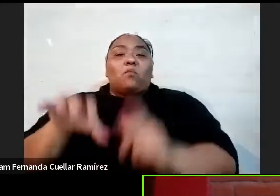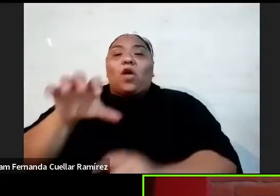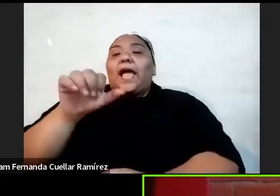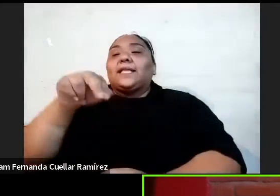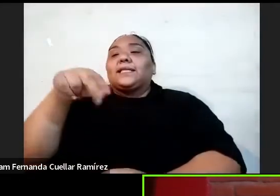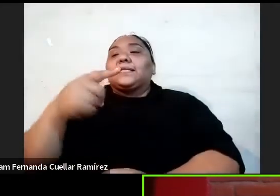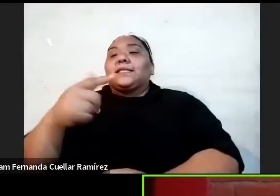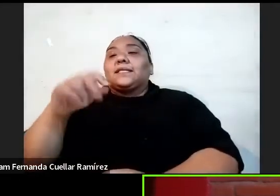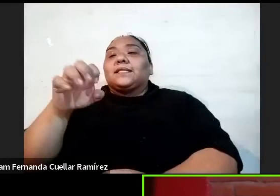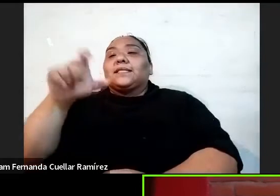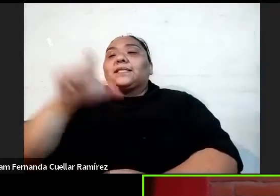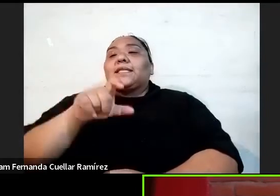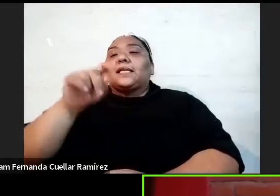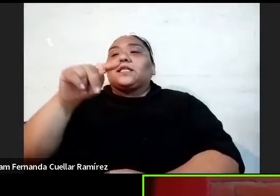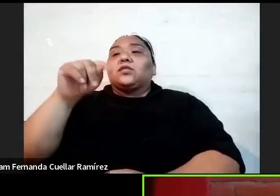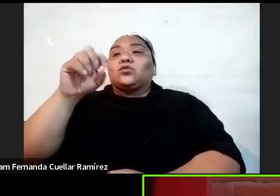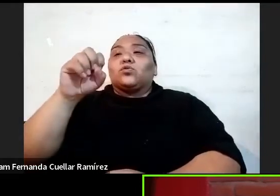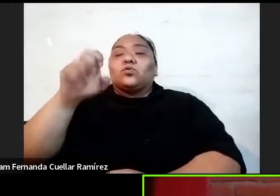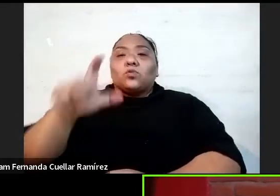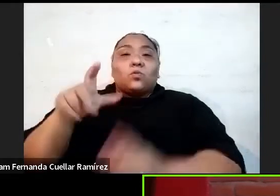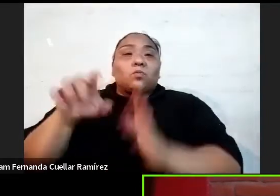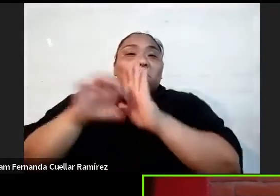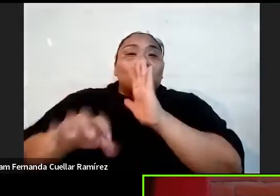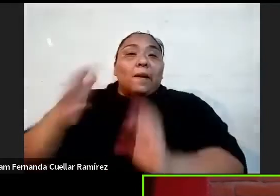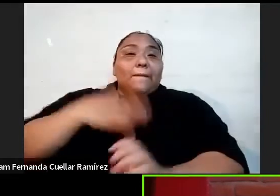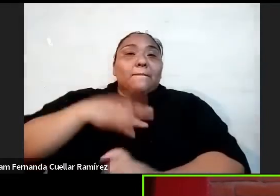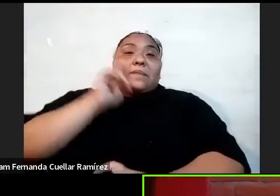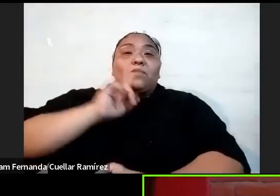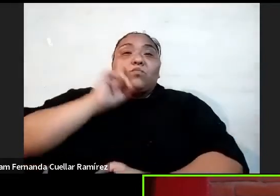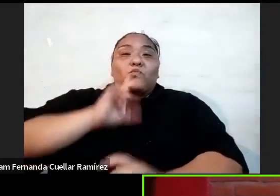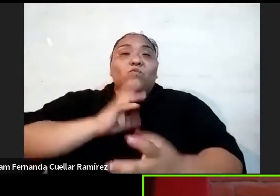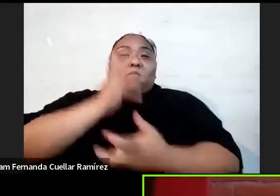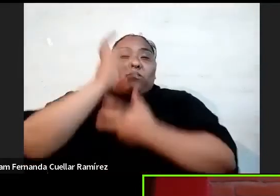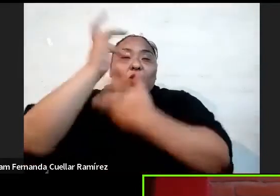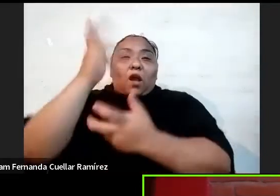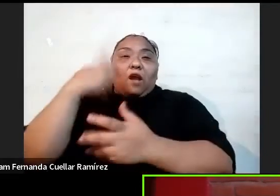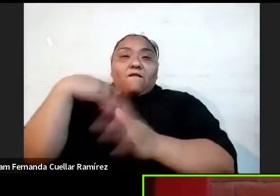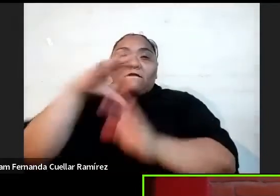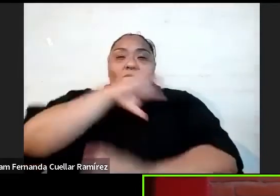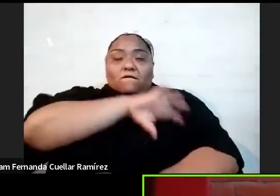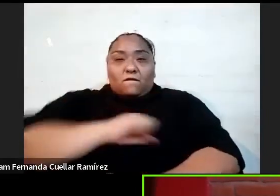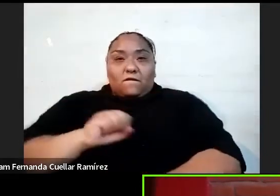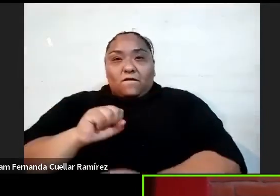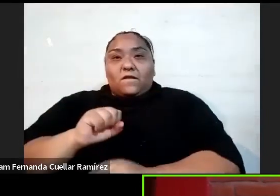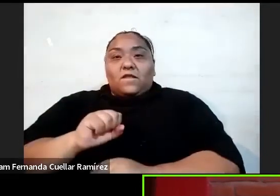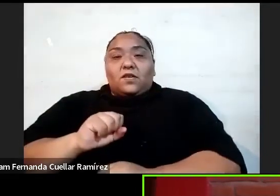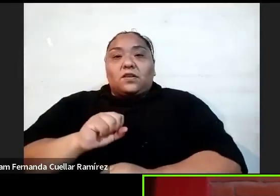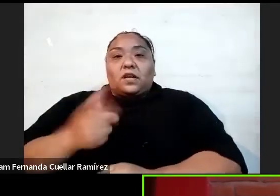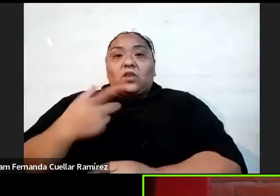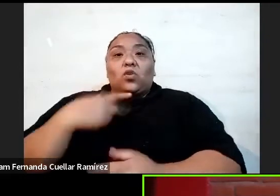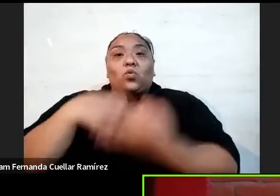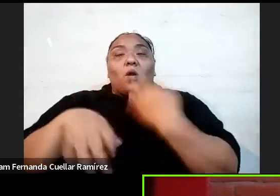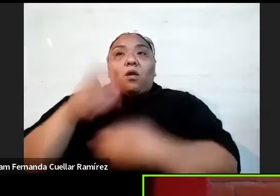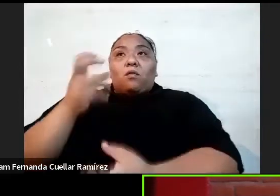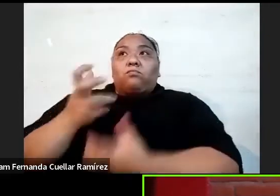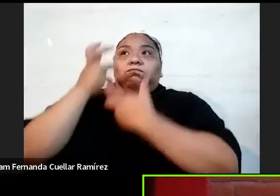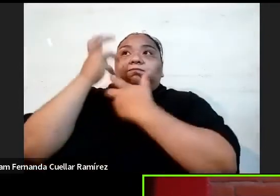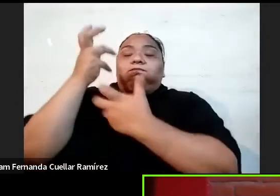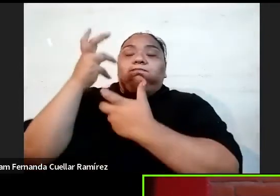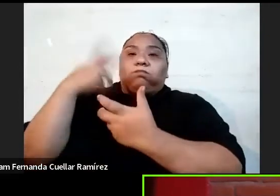una de mis poetas favoritas. Y la poesía infrarrealista un poco, que me formé, por